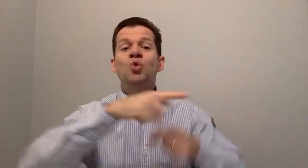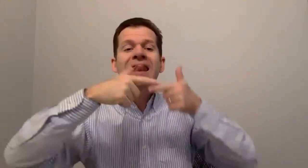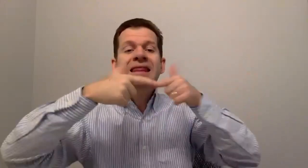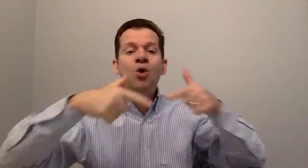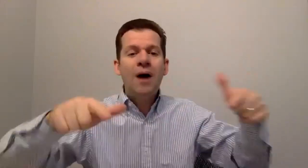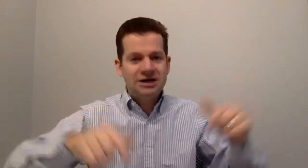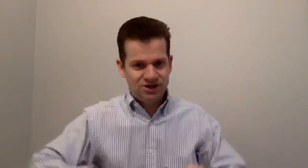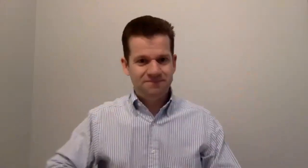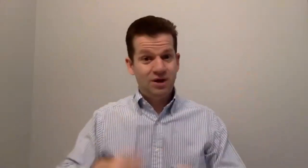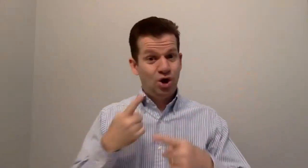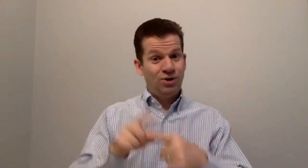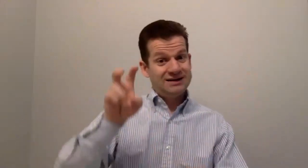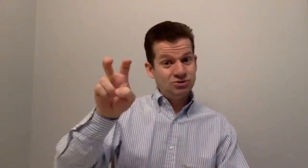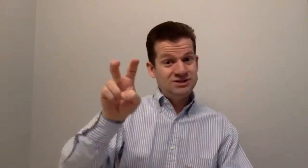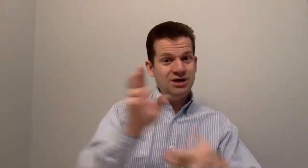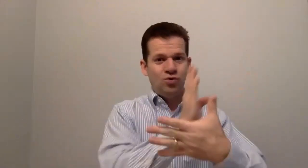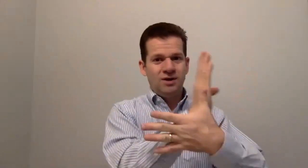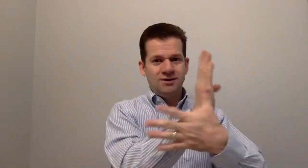sua linguagem? Porque são